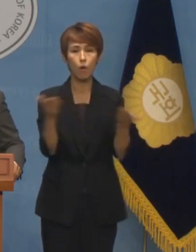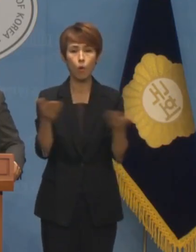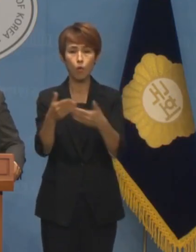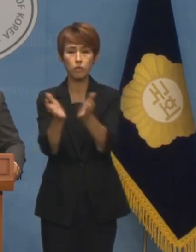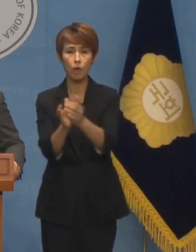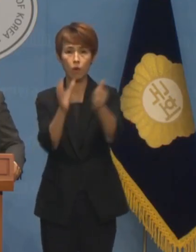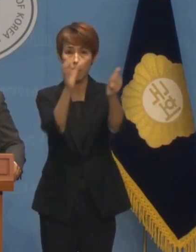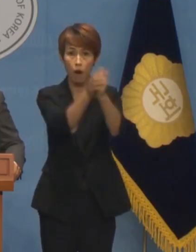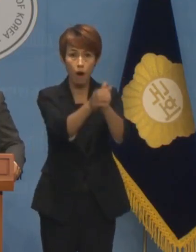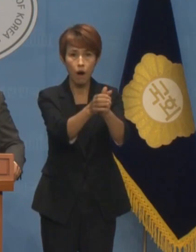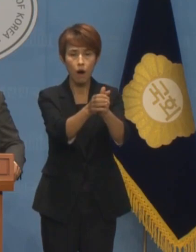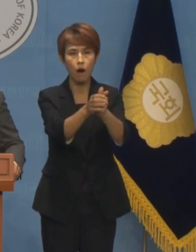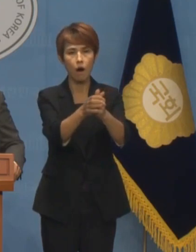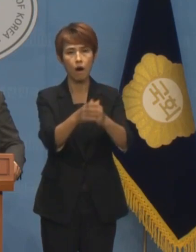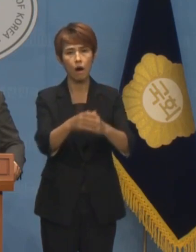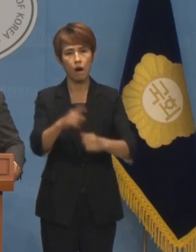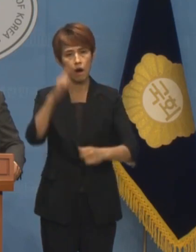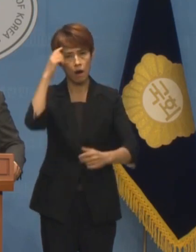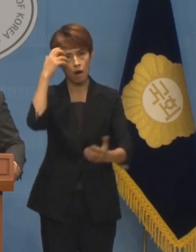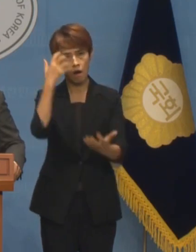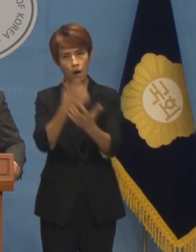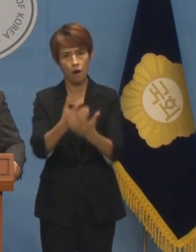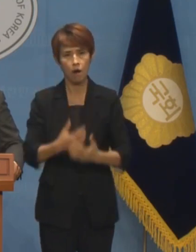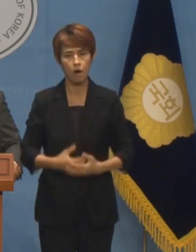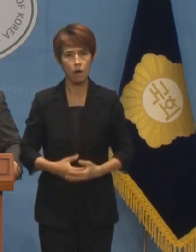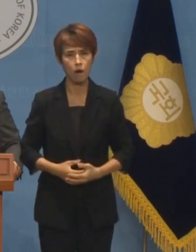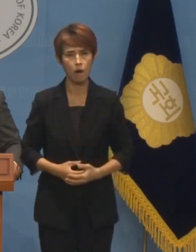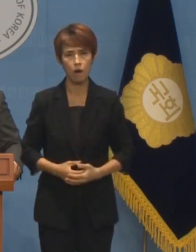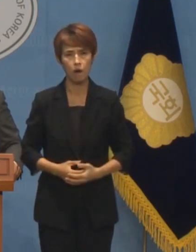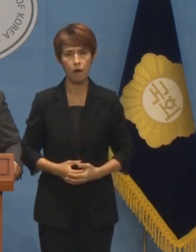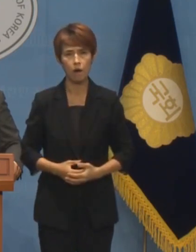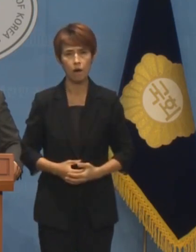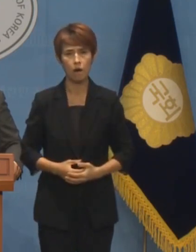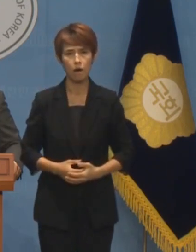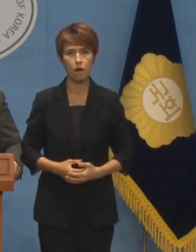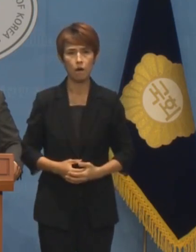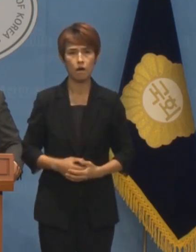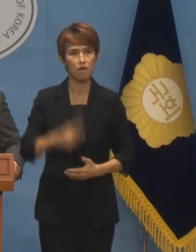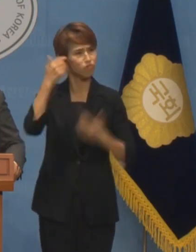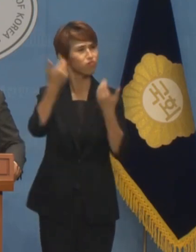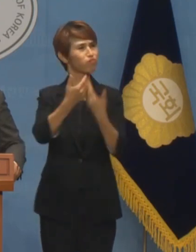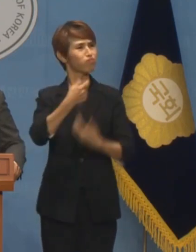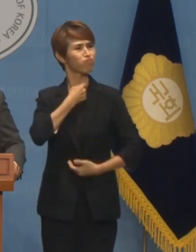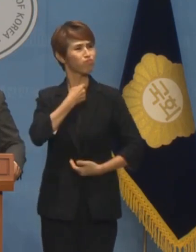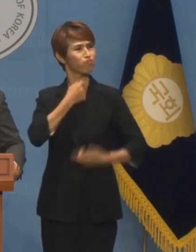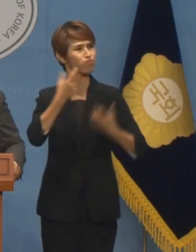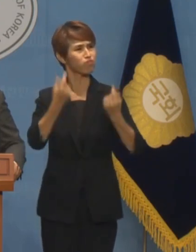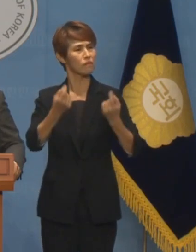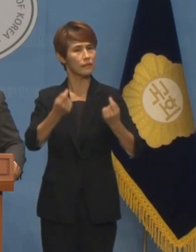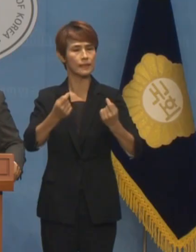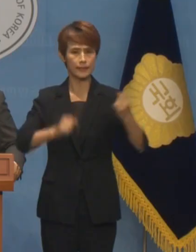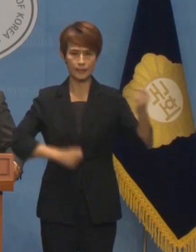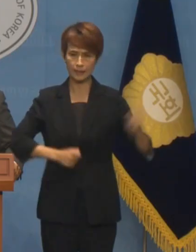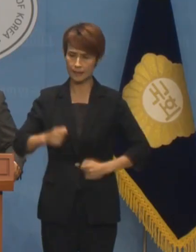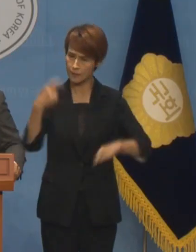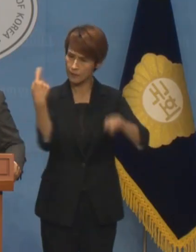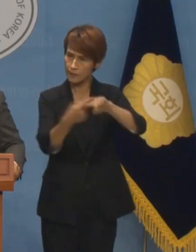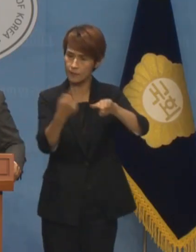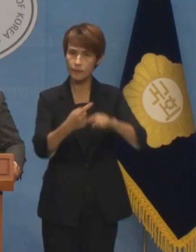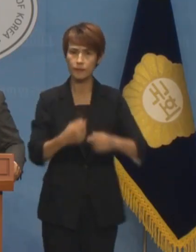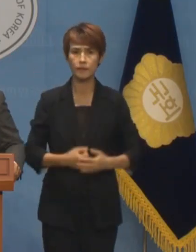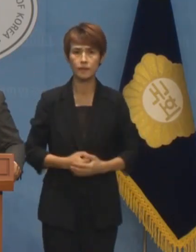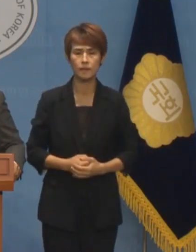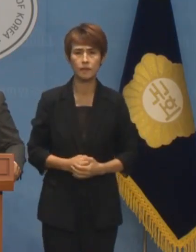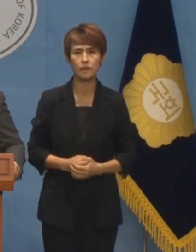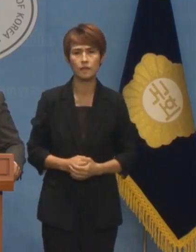고용노동부 장관으로 임명하겠다니 그야말로 반대로만 가는 청개구리 인사가 아닐 수